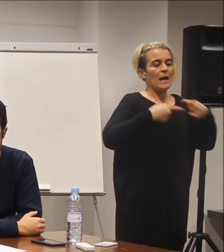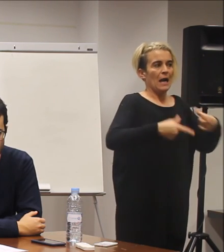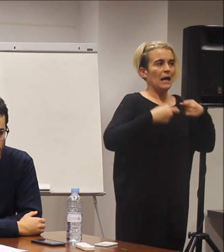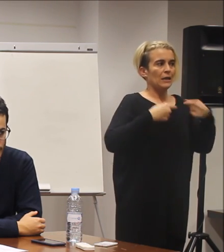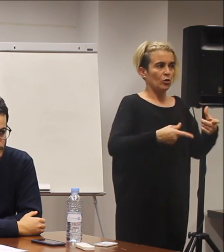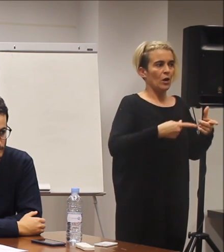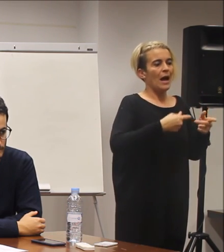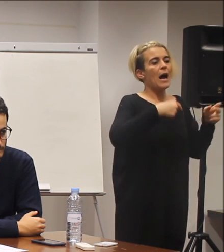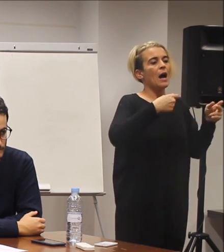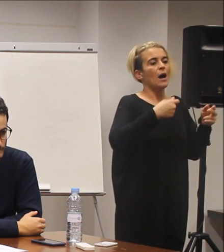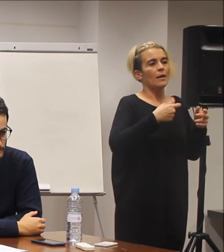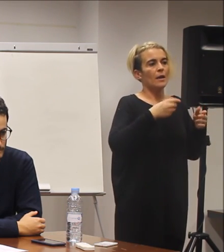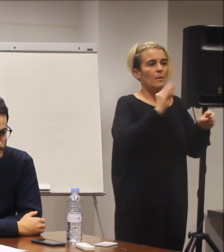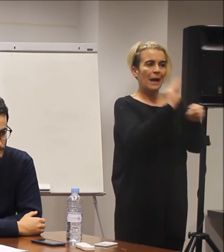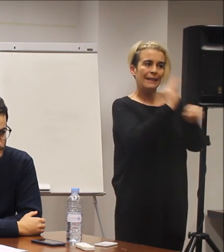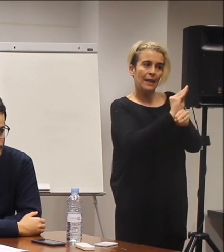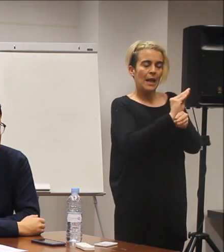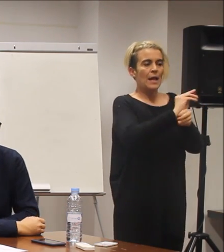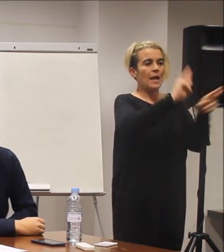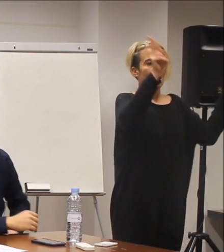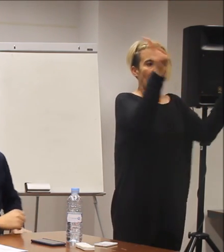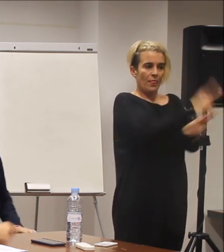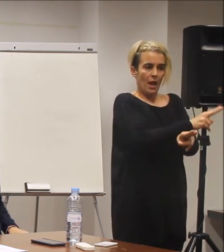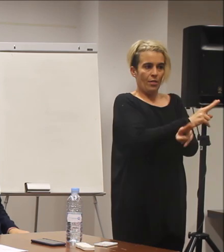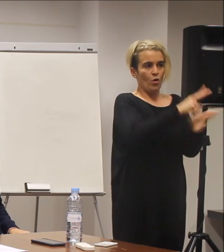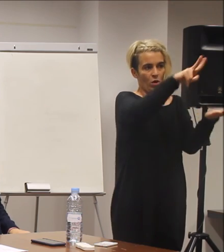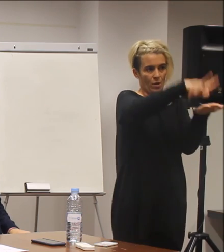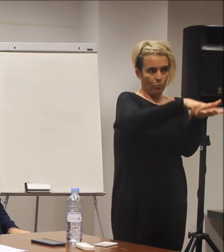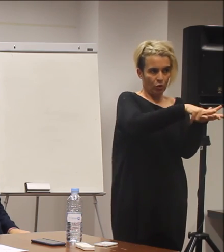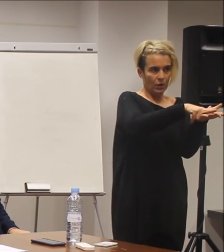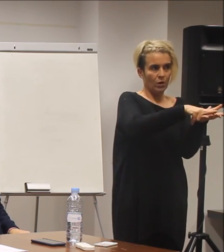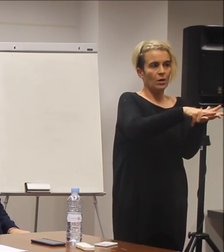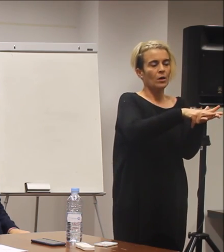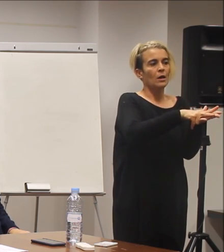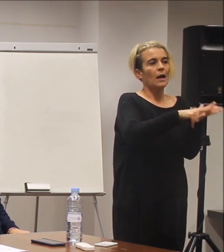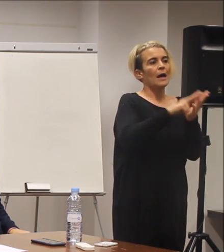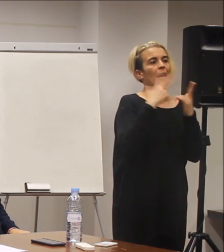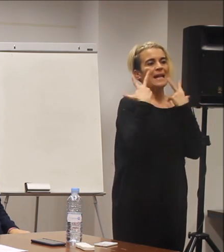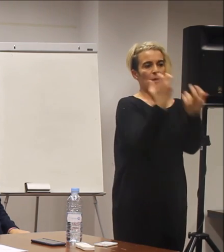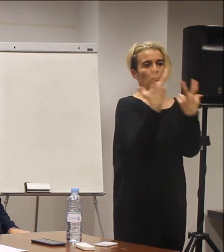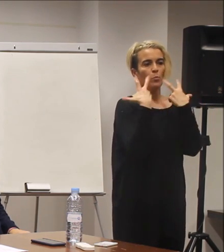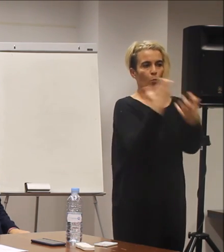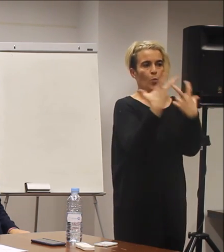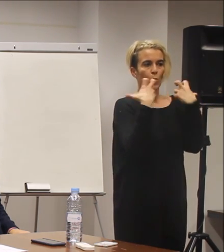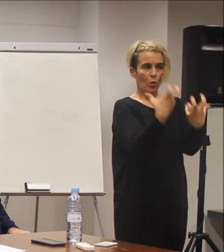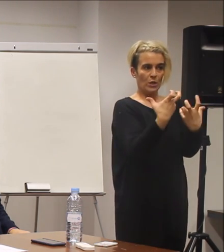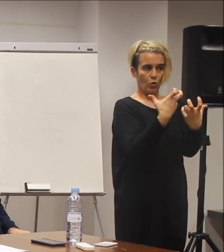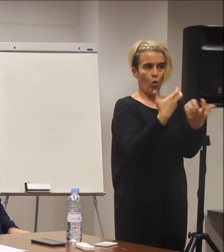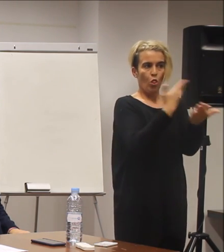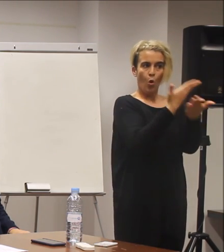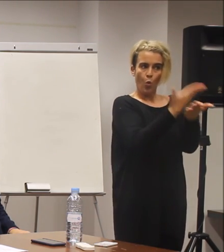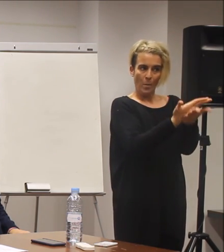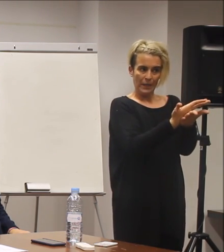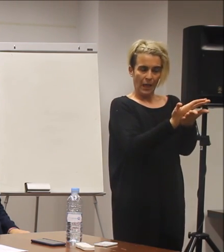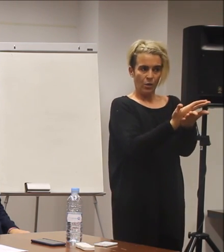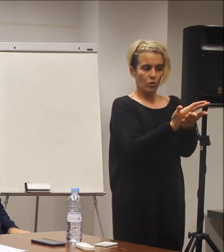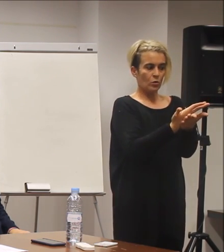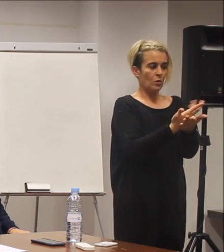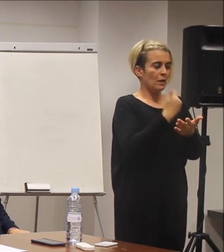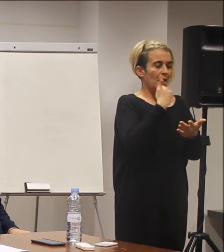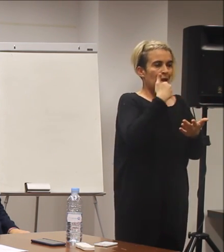conservación y cancelación de la hipoteca. Impuestos de actos jurídicos documentados. Este es el impuesto donde he dicho que